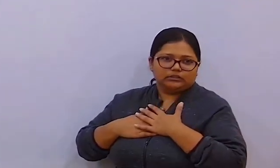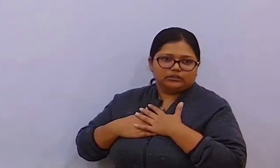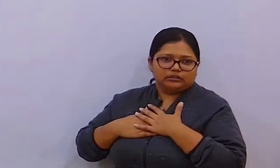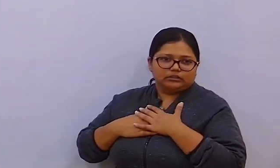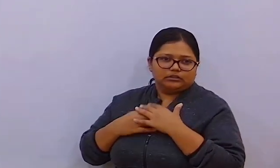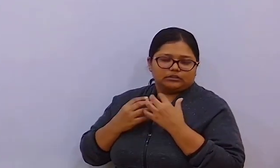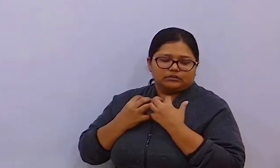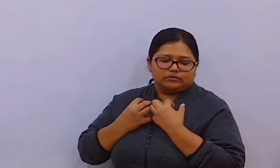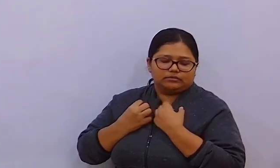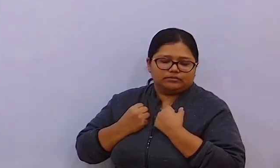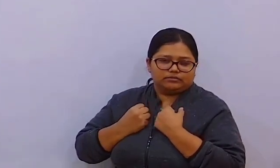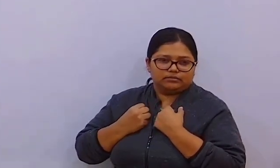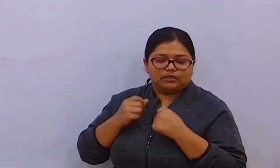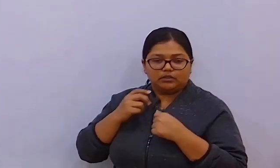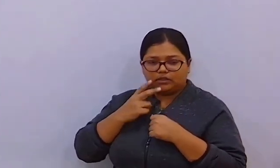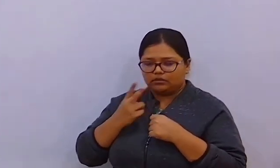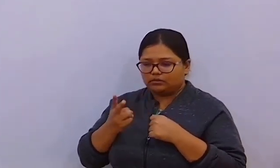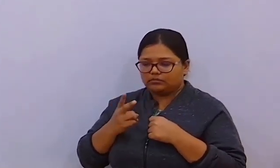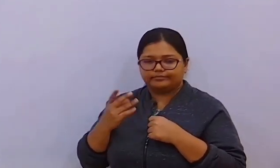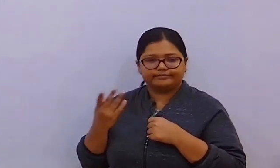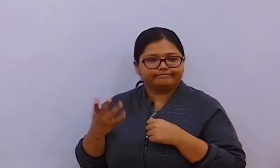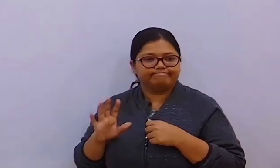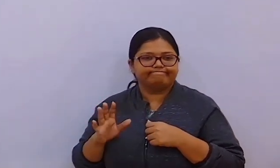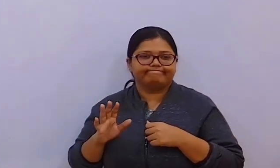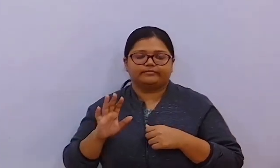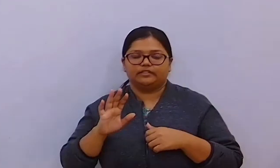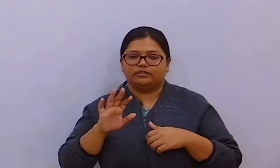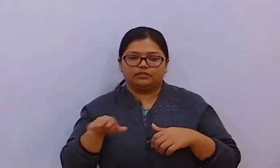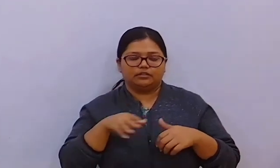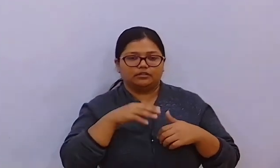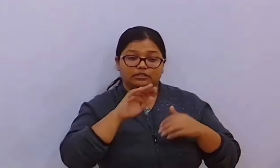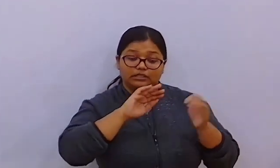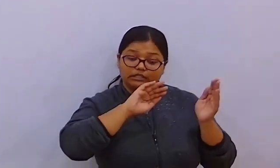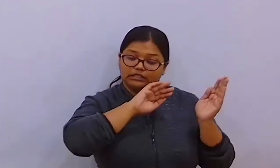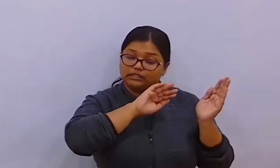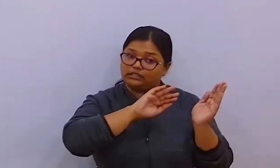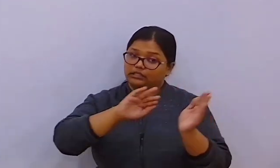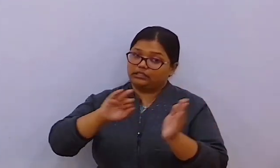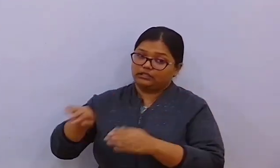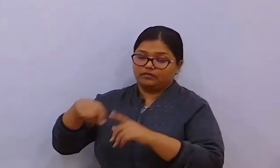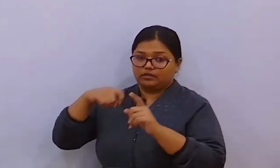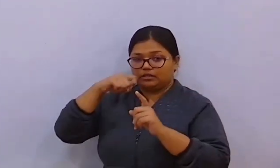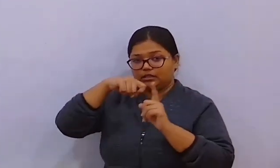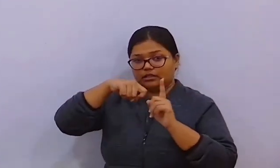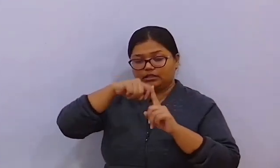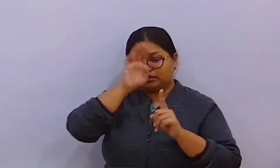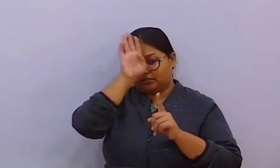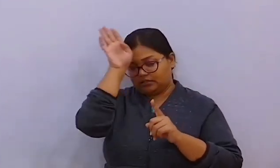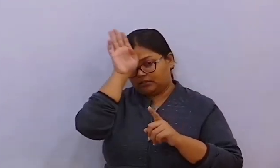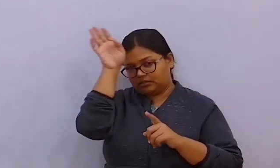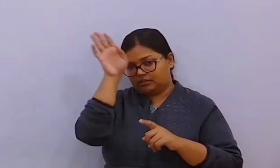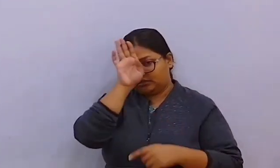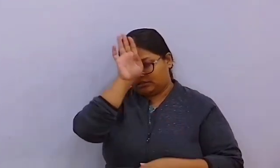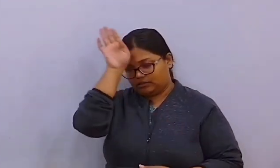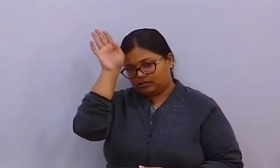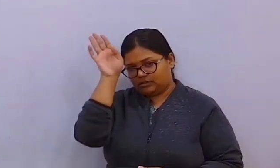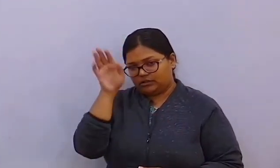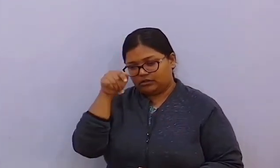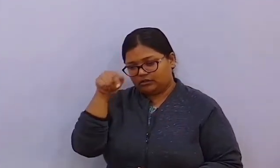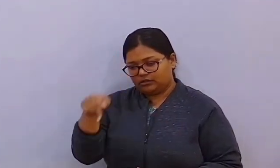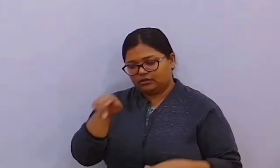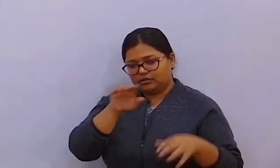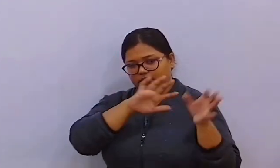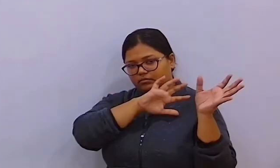लिया, वापस धीरे धीरे शांति की तरफ बढ़ गया। ठीक है, यहाँ तक के एक नॉर्मल जानकारी थी। अशोक के बाद भी कुछ राजा आए